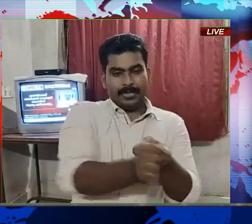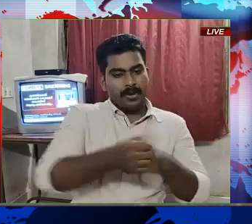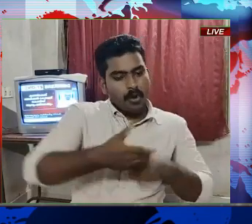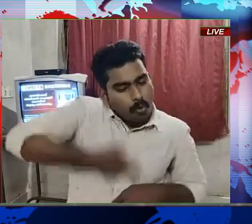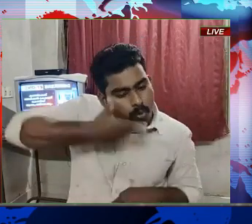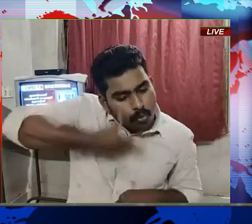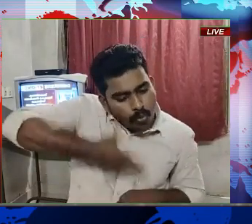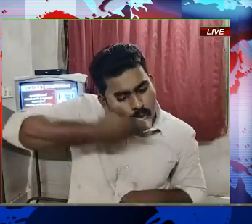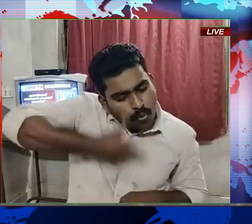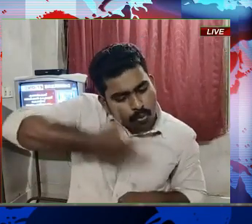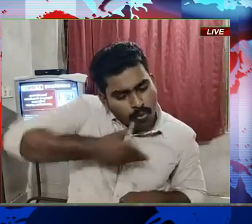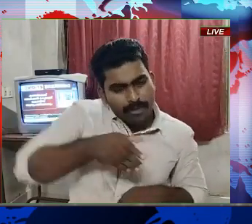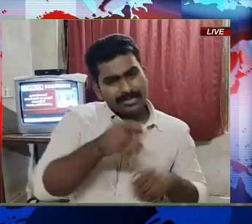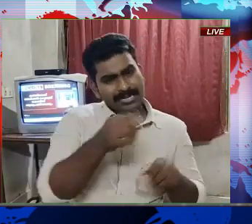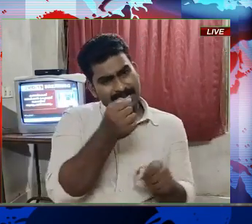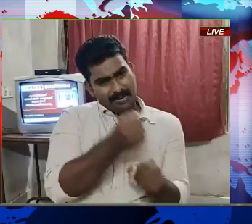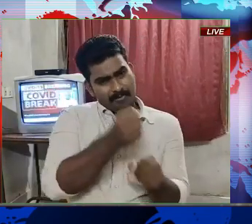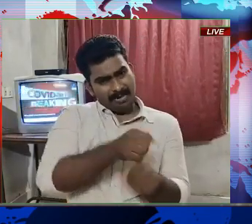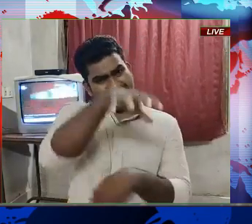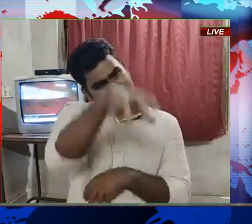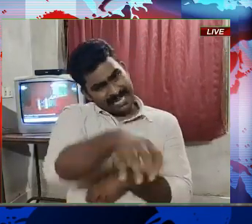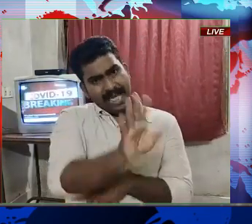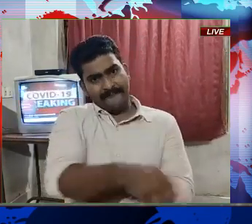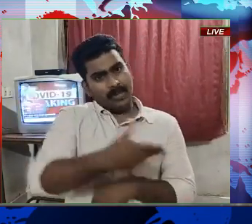കർക്കശമായി തുടരും.